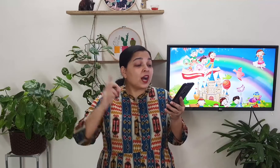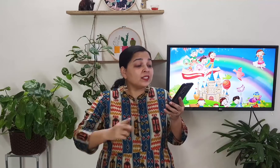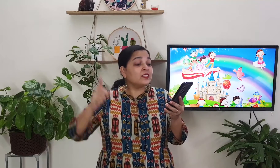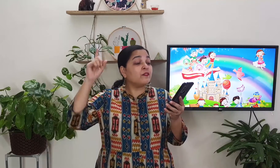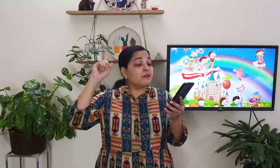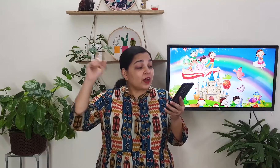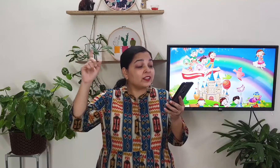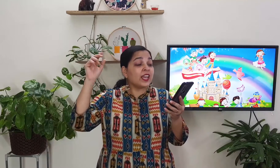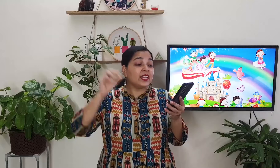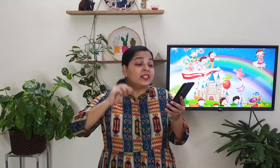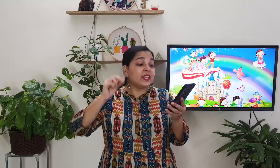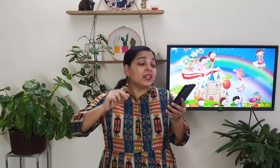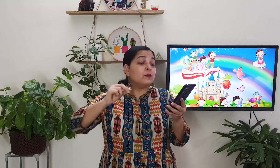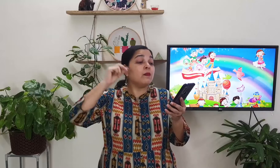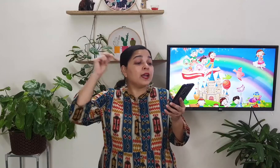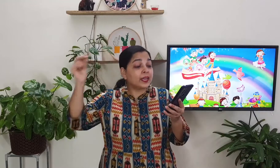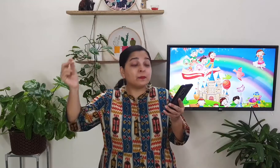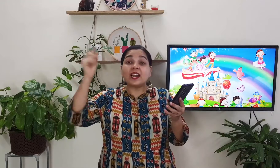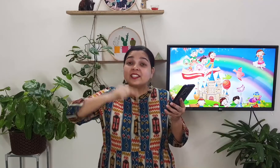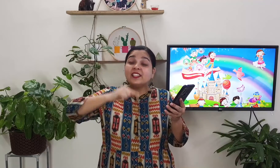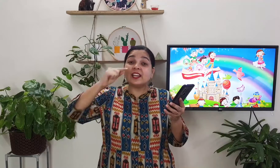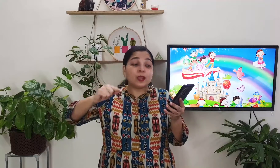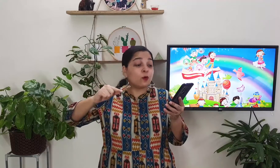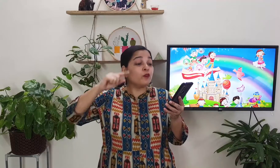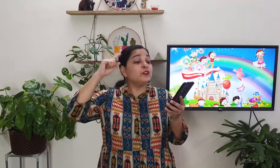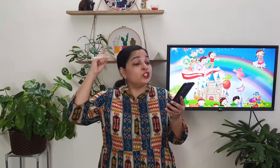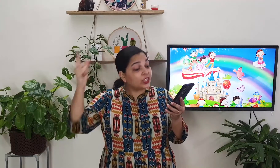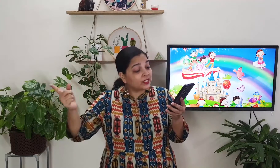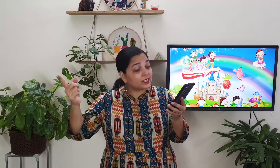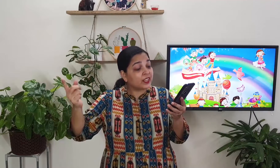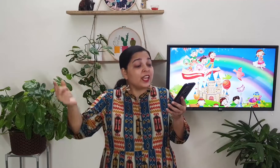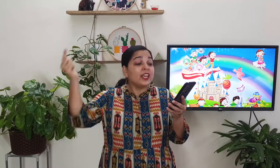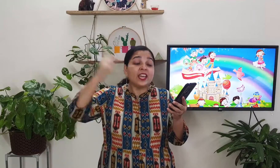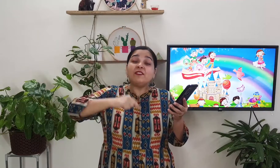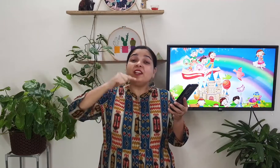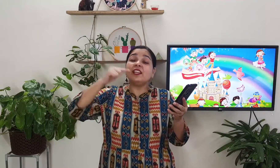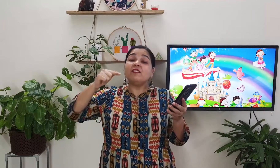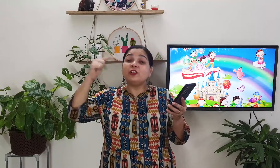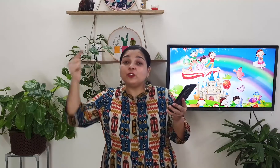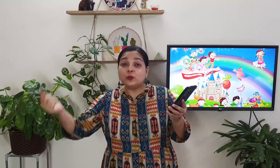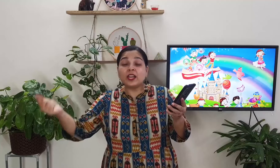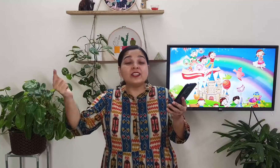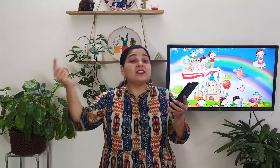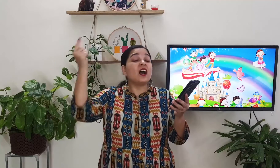கேட்கவில்லை. கேளுங்கள், அப்பொழுது உங்கள் சந்தோஷம் நிறைவாயிருக்கும்படி பெற்றுக்கொள்வீர்கள்.